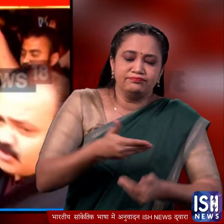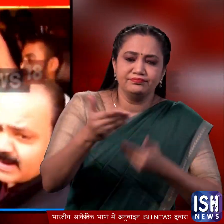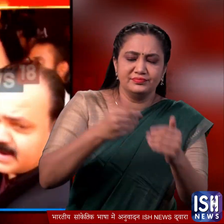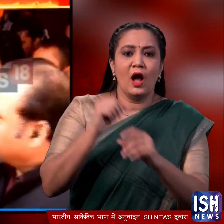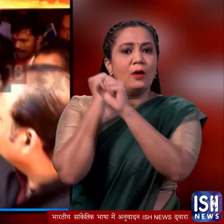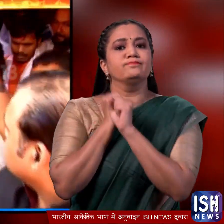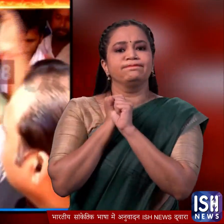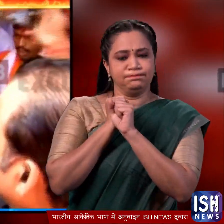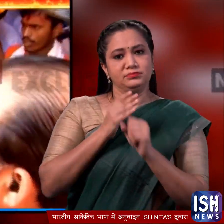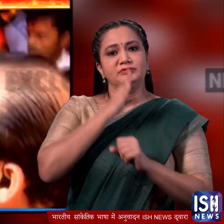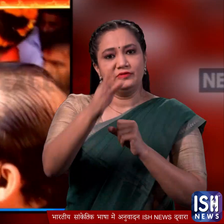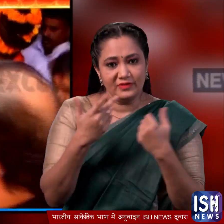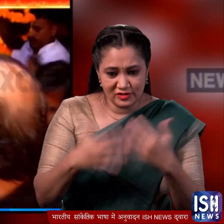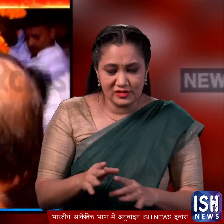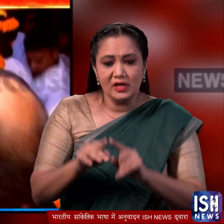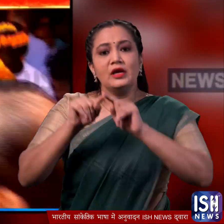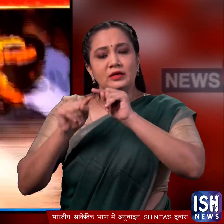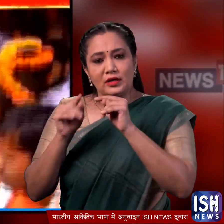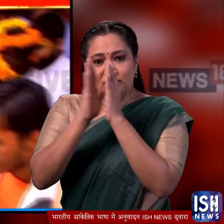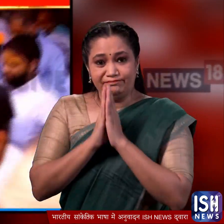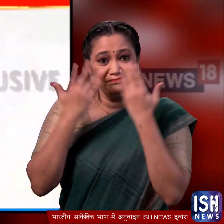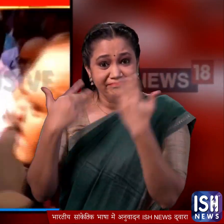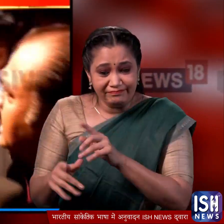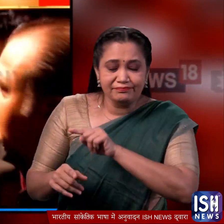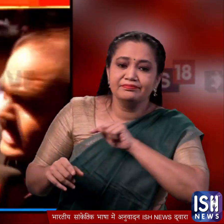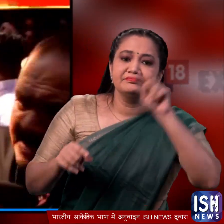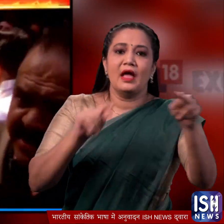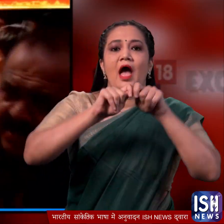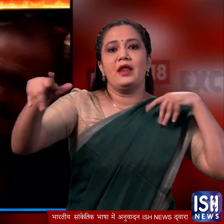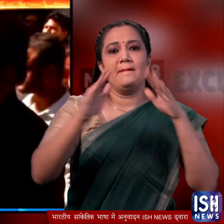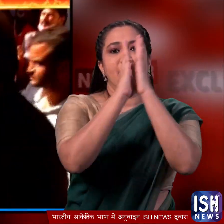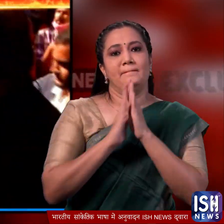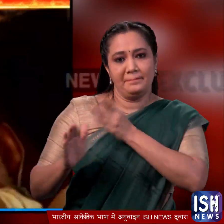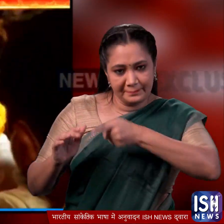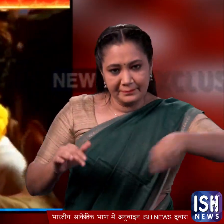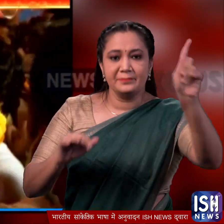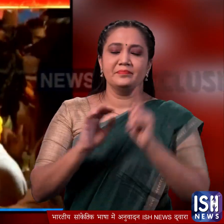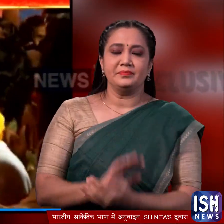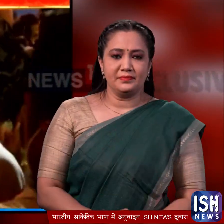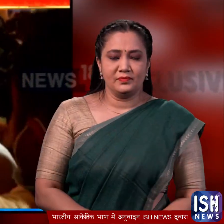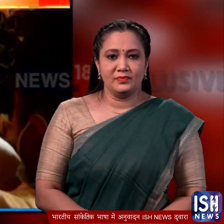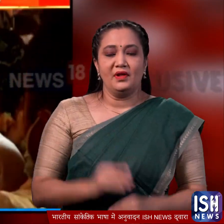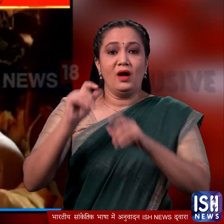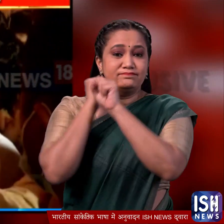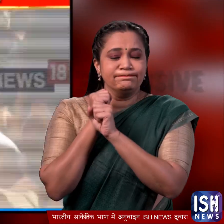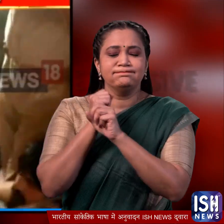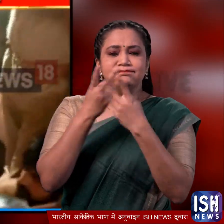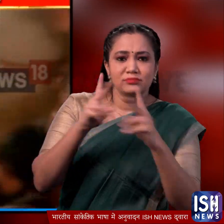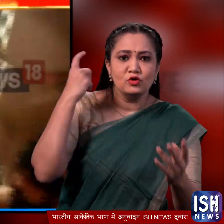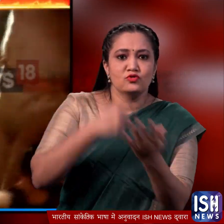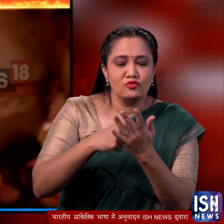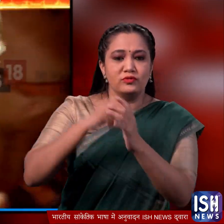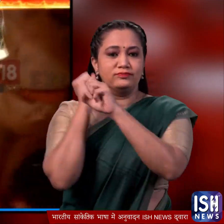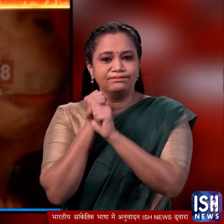वो हनुमानगढ़ी पहुँचे। यहाँ से सीधा दर्शन करने के बाद रामलला के दर्शन करने जाएंगे। हनुमानगढ़ी में उन्होंने विधि विधान